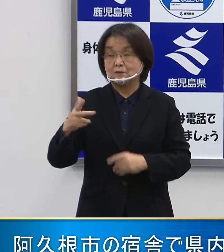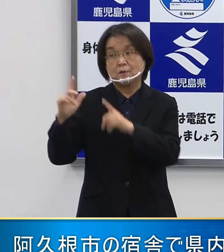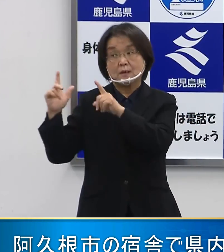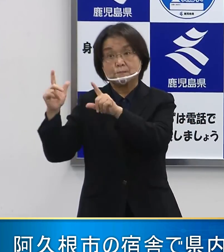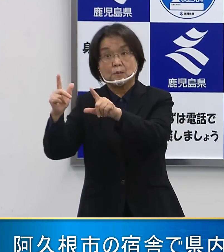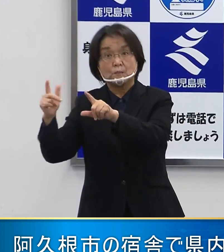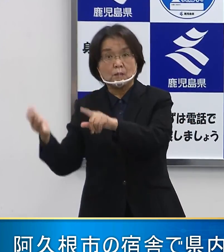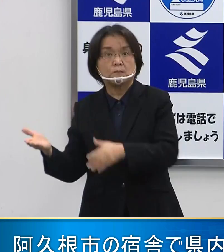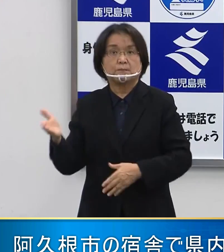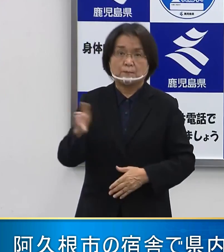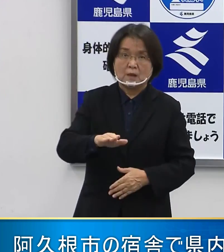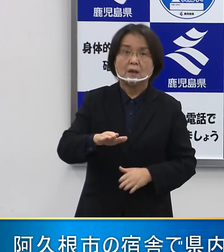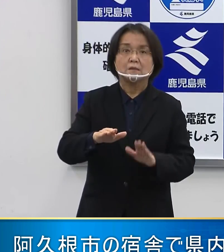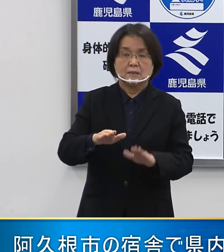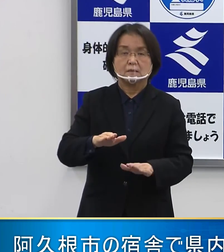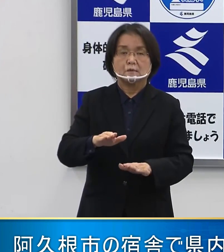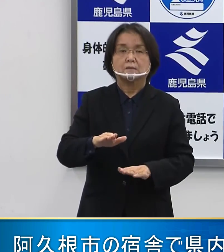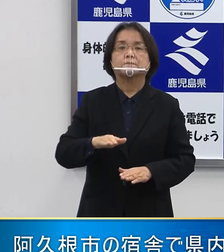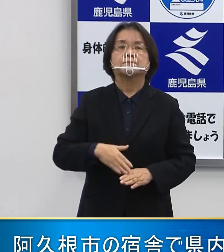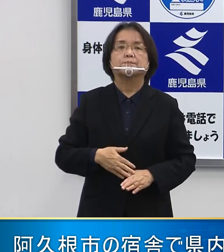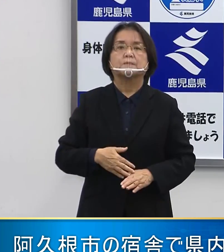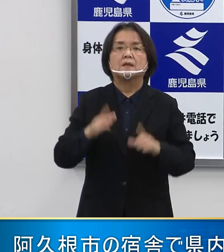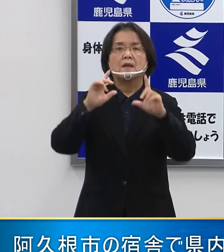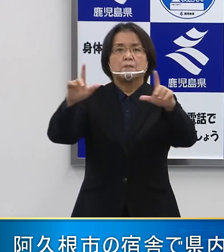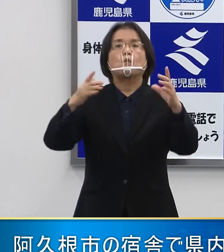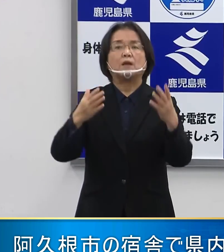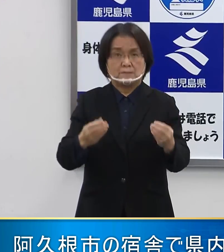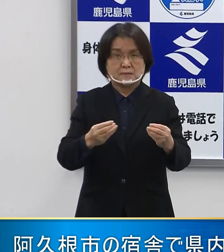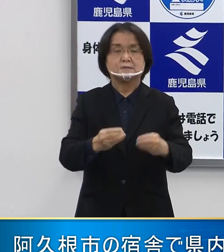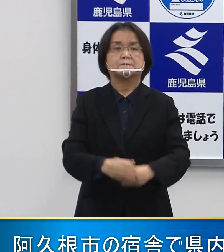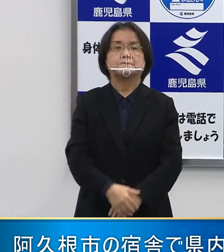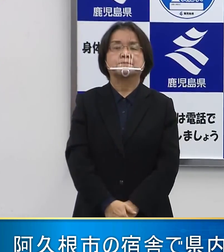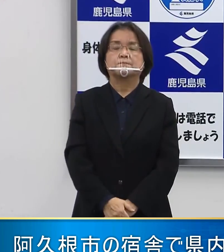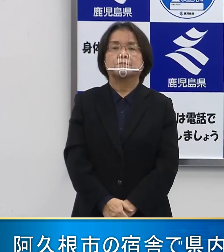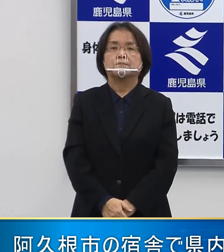ます渡口からは以上です